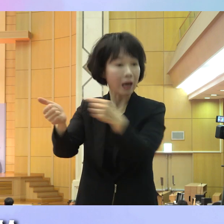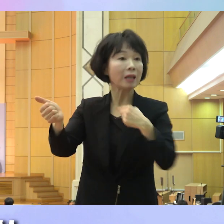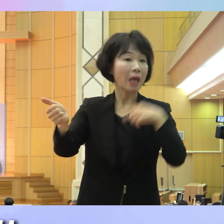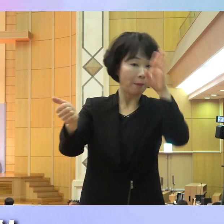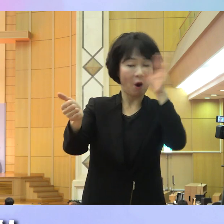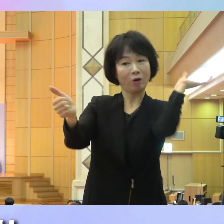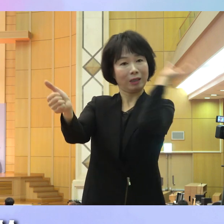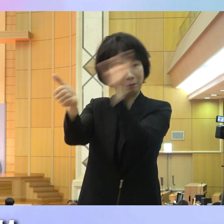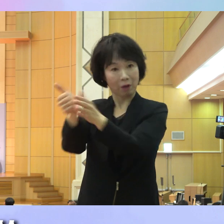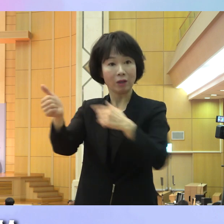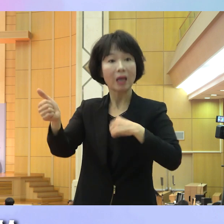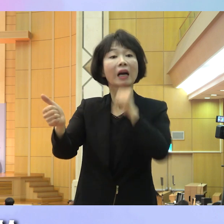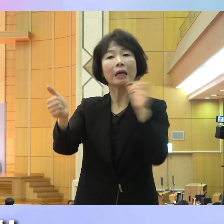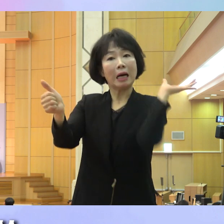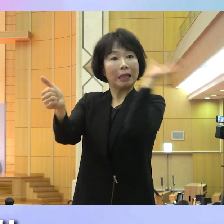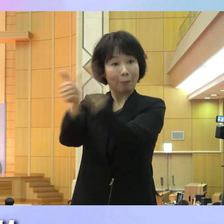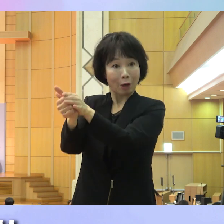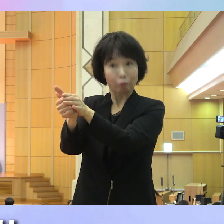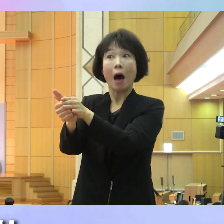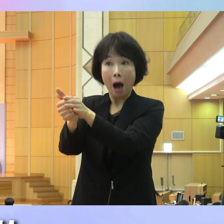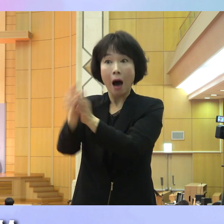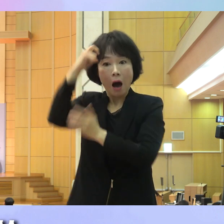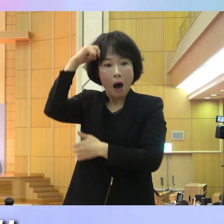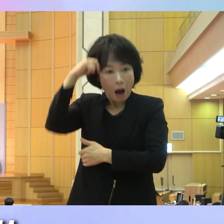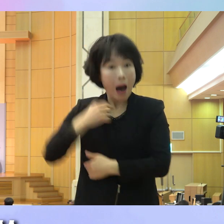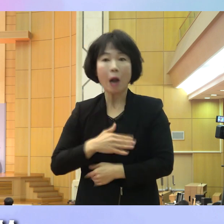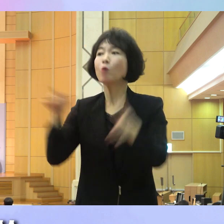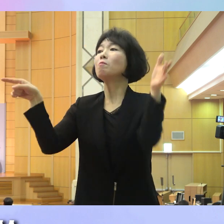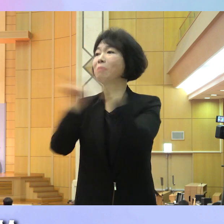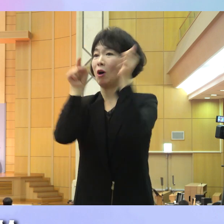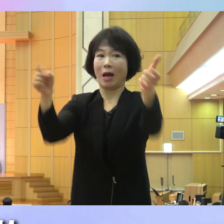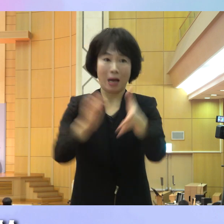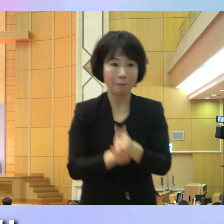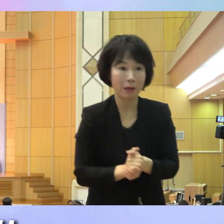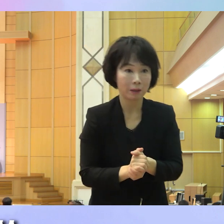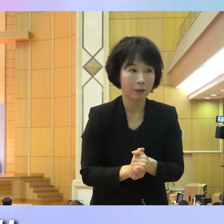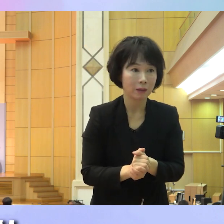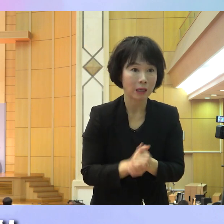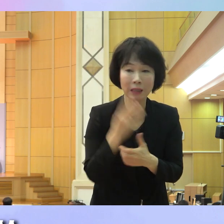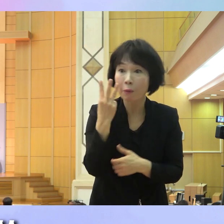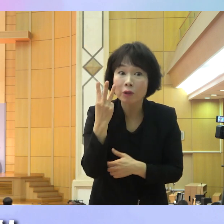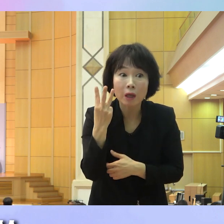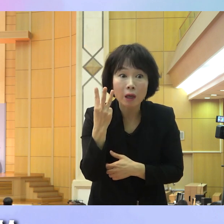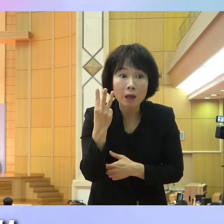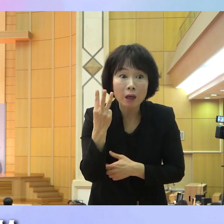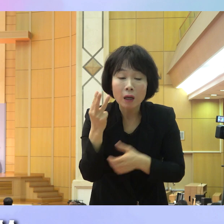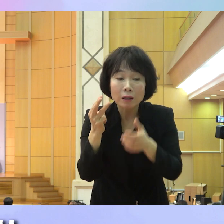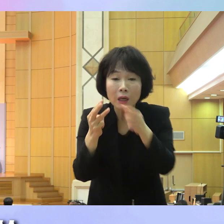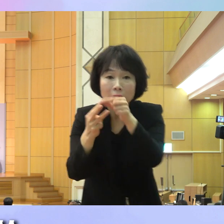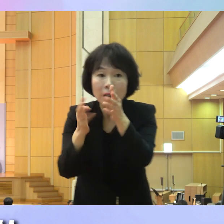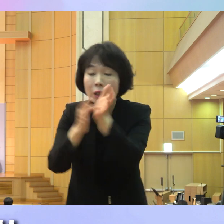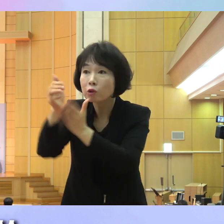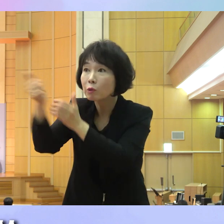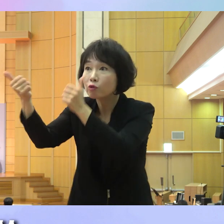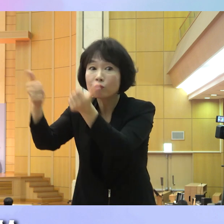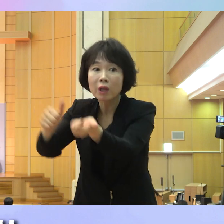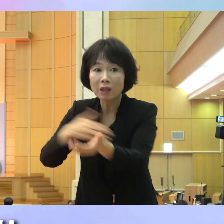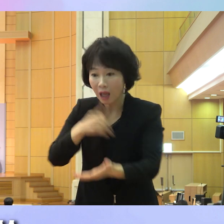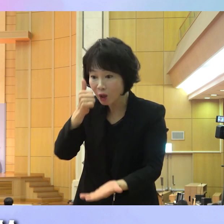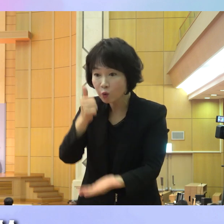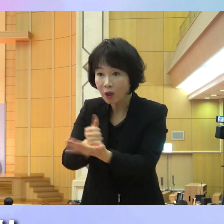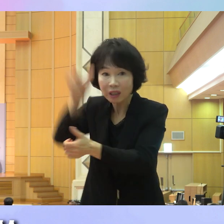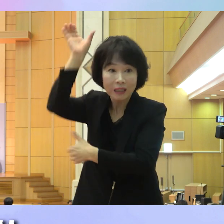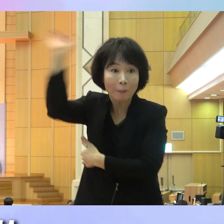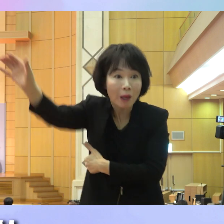그대로 믿으면 죄인이 의인되고 병자가 건강한 자가 되고 가난한 자가 부유한 자가 되고 마지막 때 거짓 그리스도에게 속지